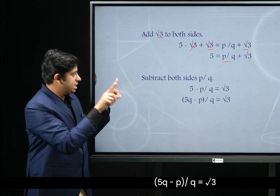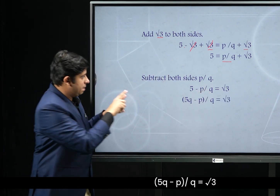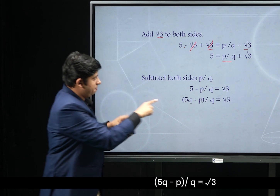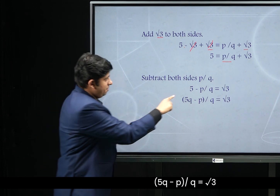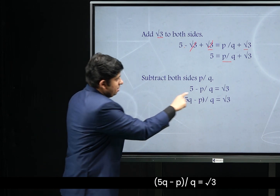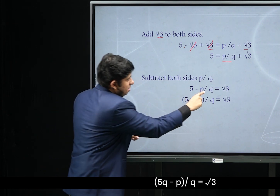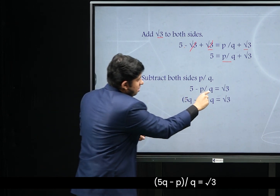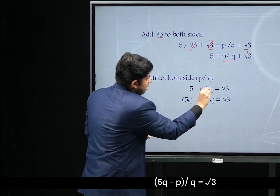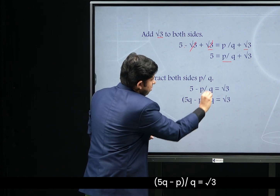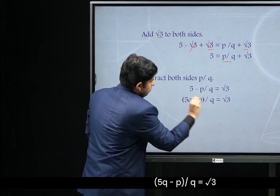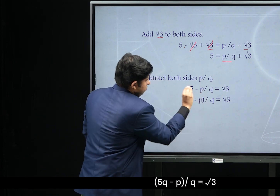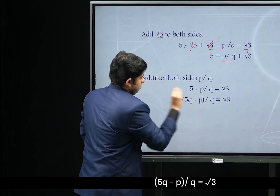ಈಕ್ವಲ್ಸ್ ವರ್ಗಮೂಲ 3.